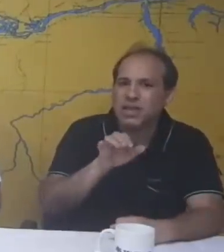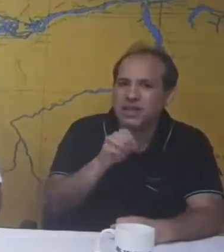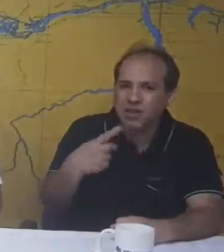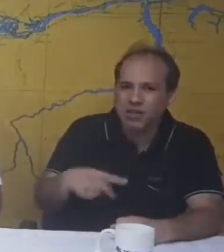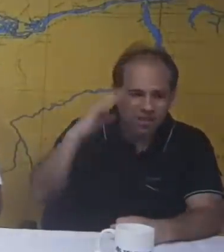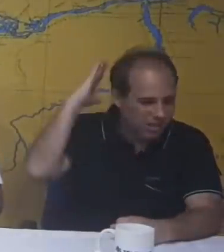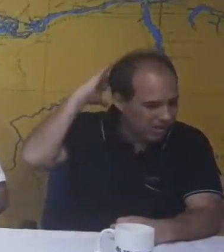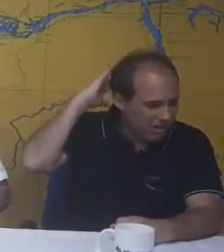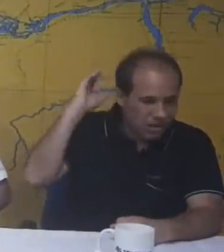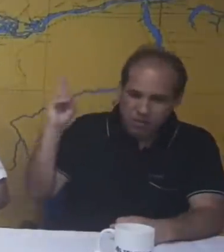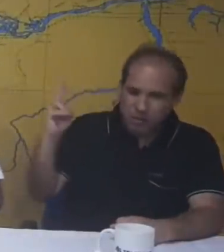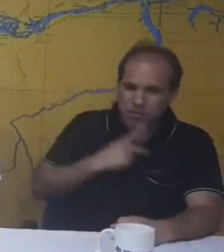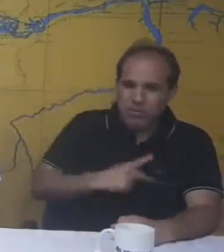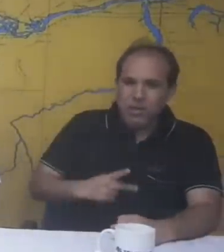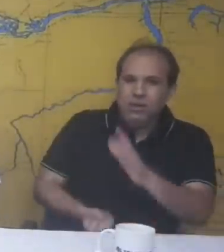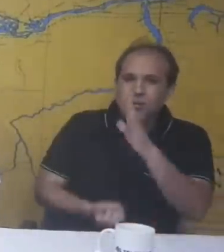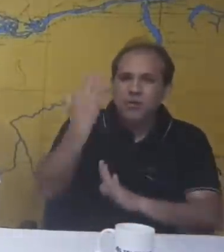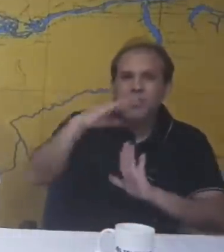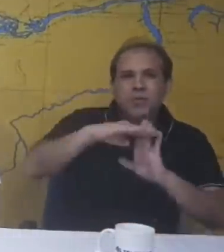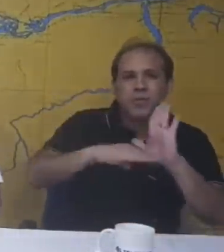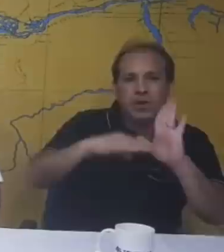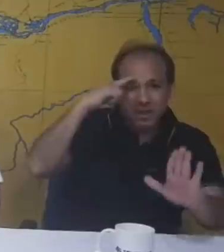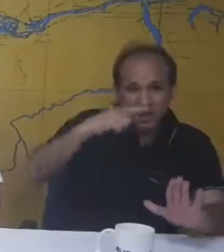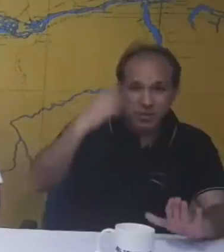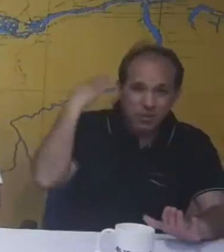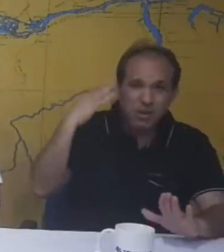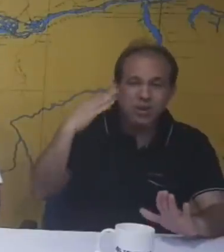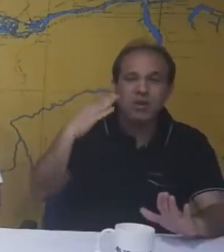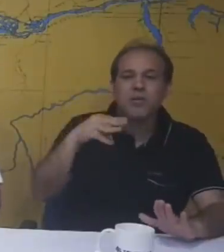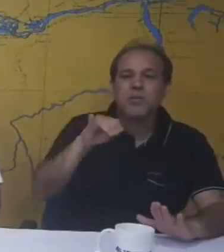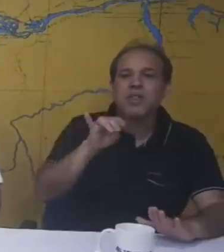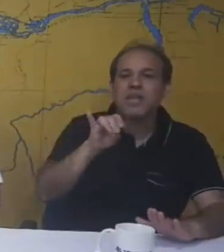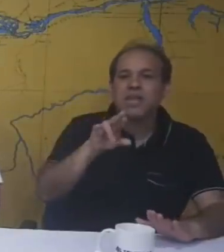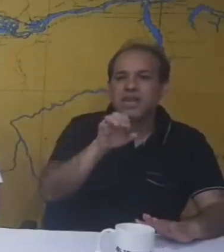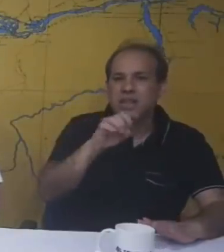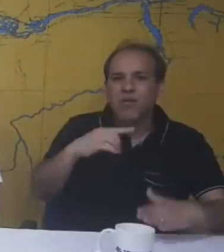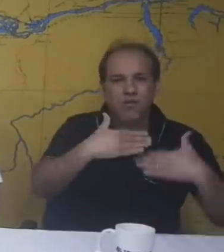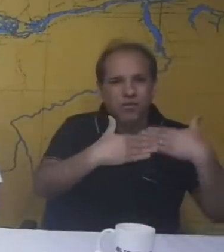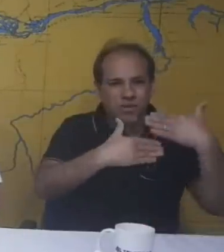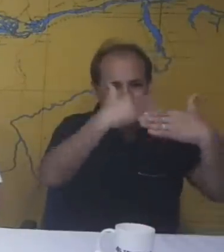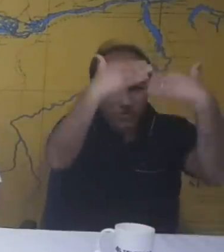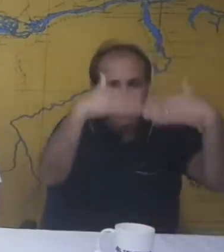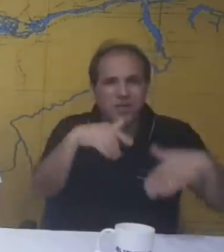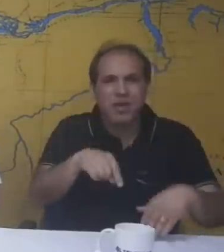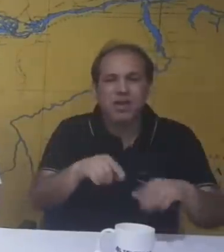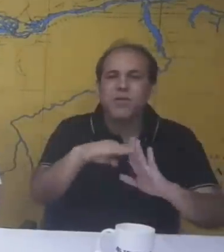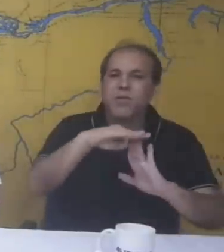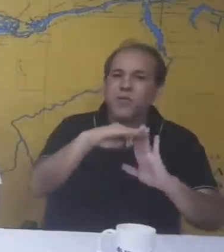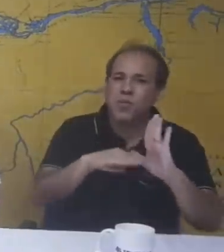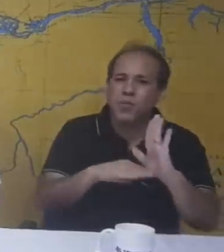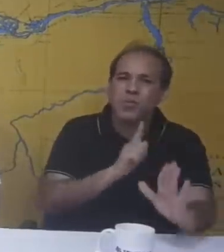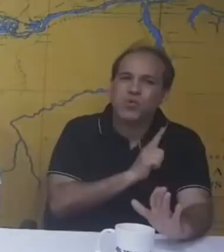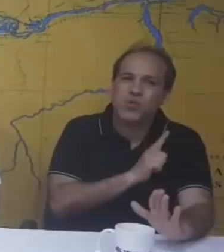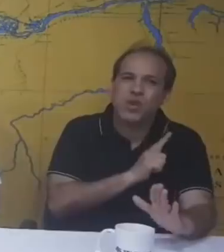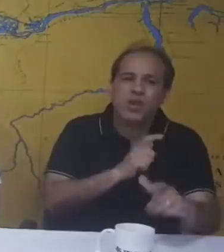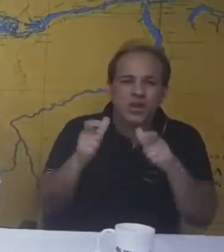Presidente, o senhor lançou o programa semana passada, Mineração e Desenvolvimento. Né? É um programa que tem um